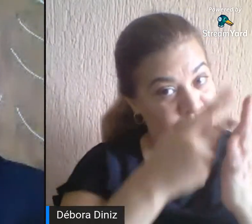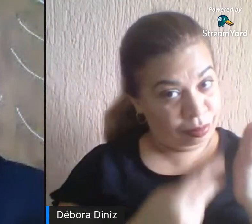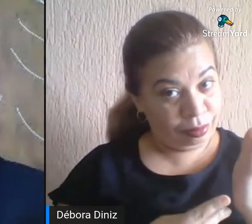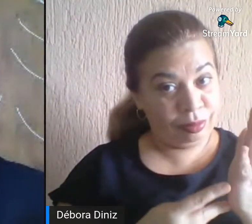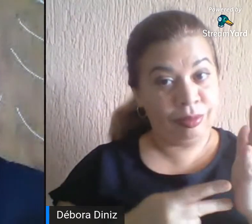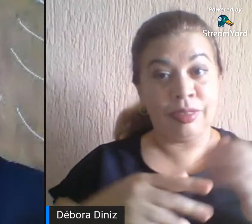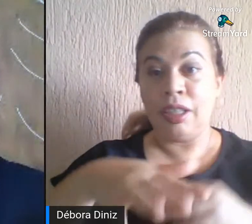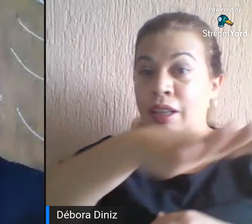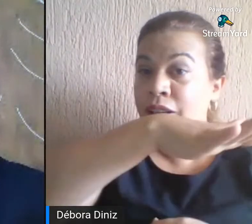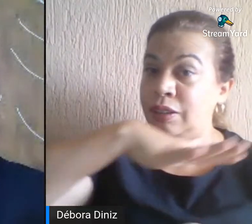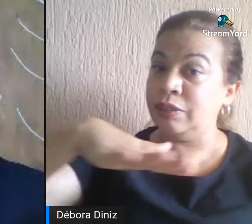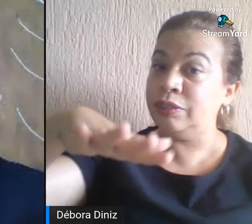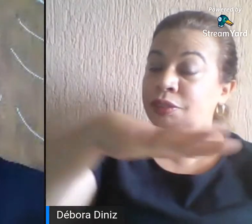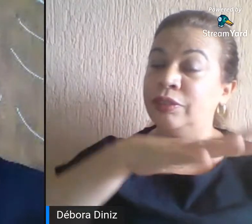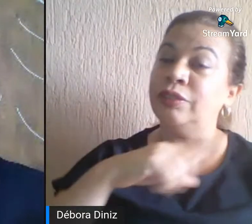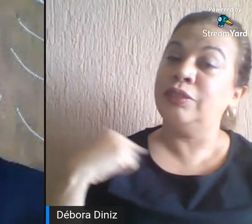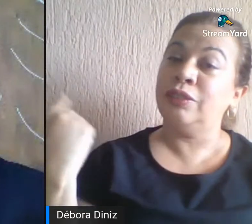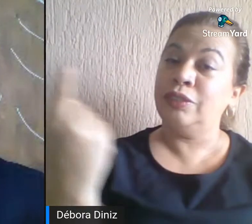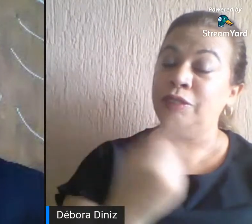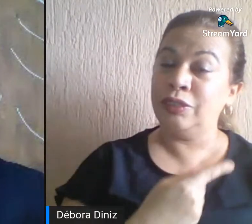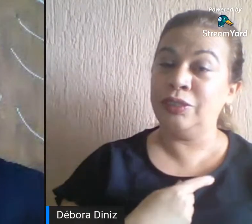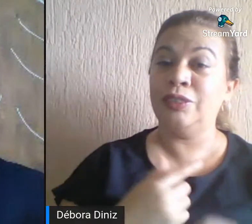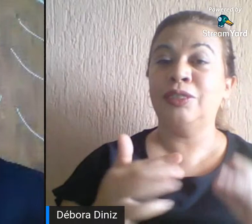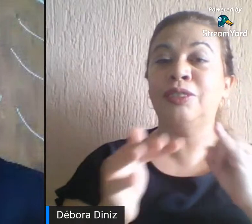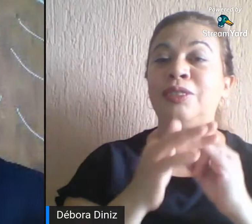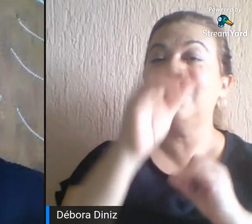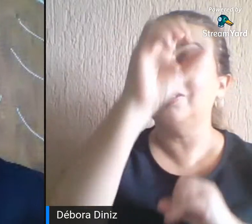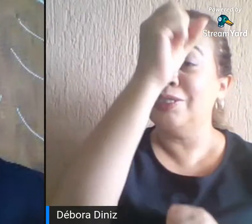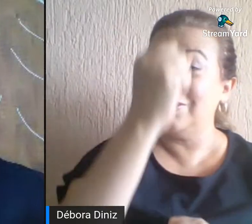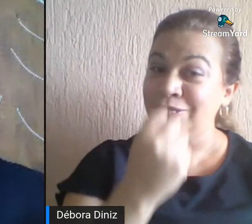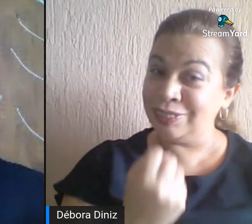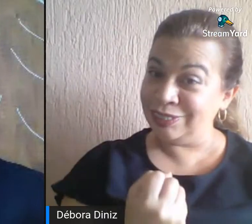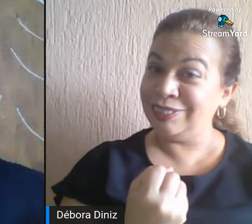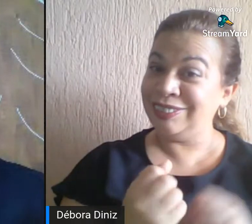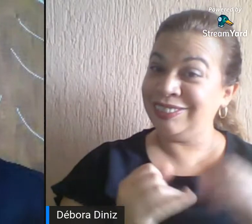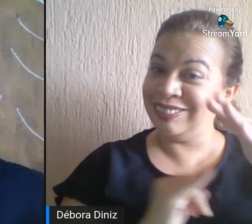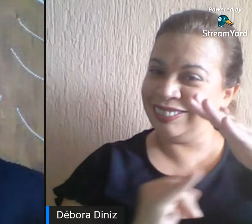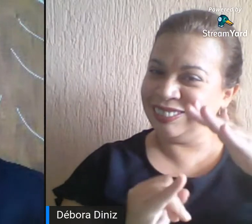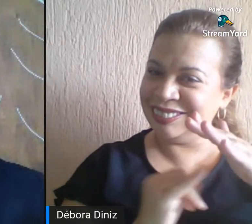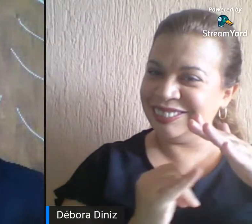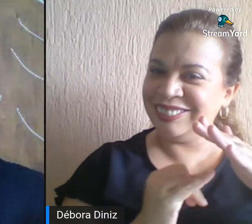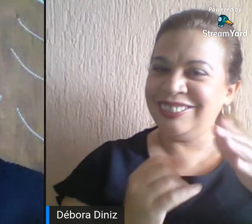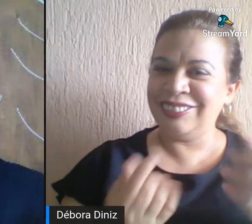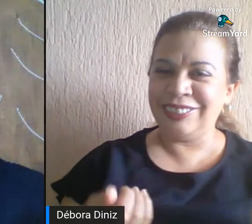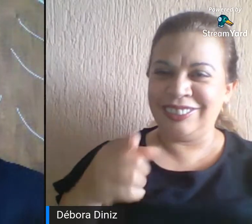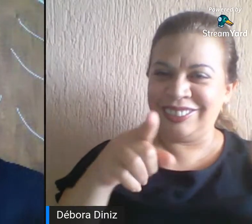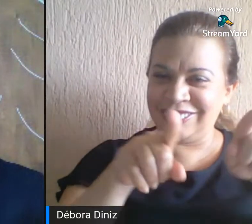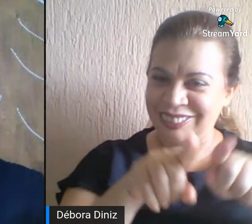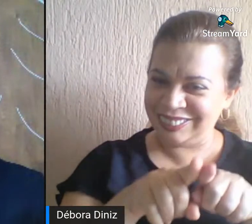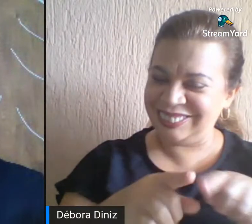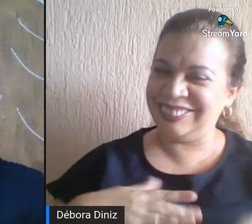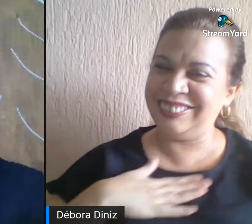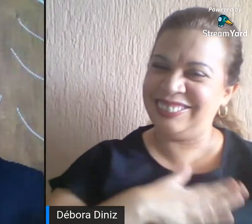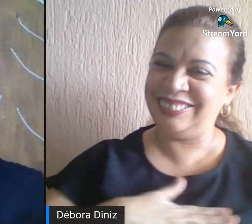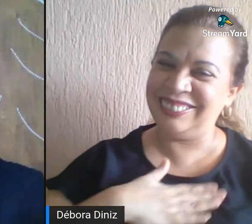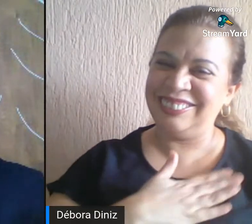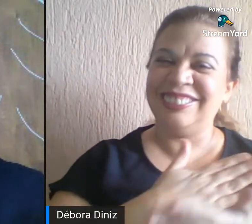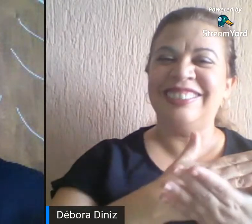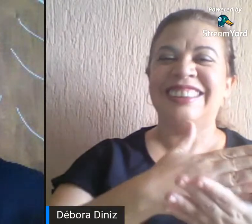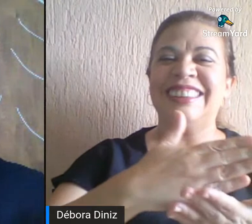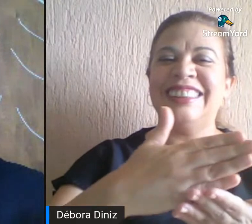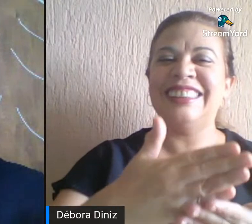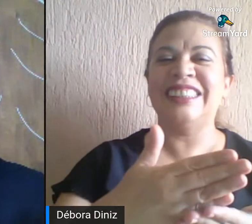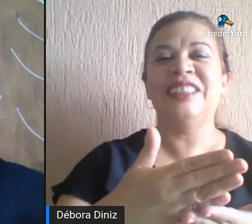nacional e nós, do Instituto Federal de Sergipe, somos uma instituição associada e temos o grande prazer de estar iniciando o